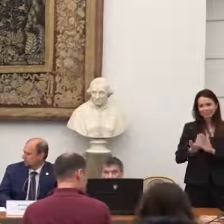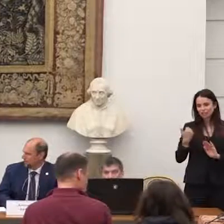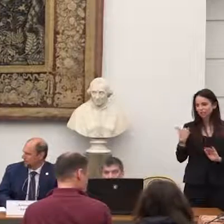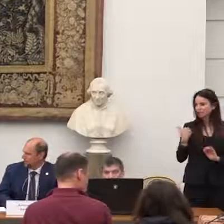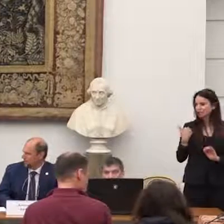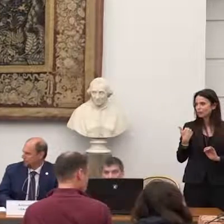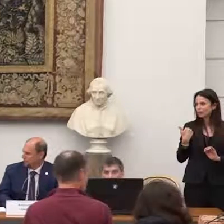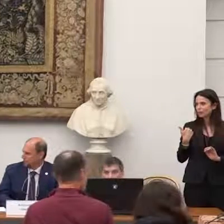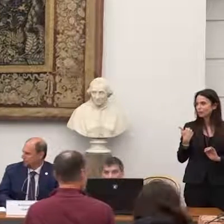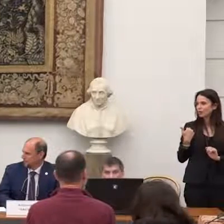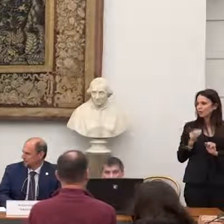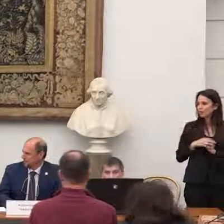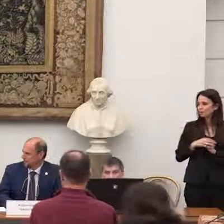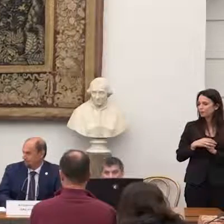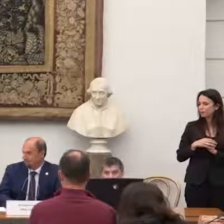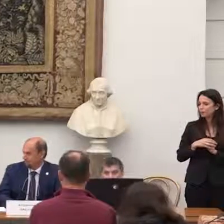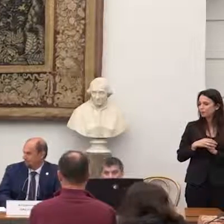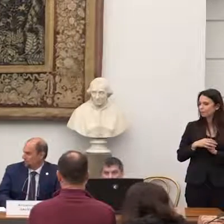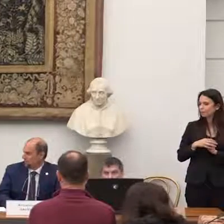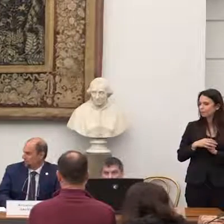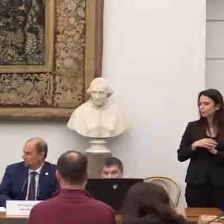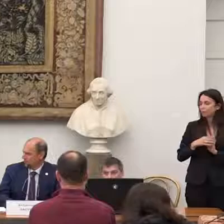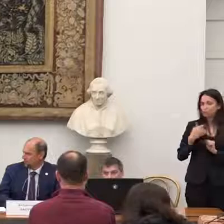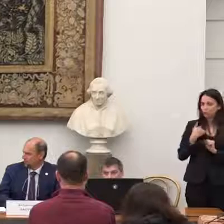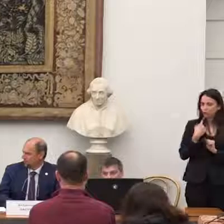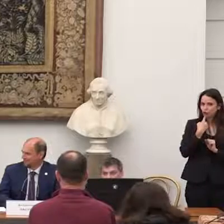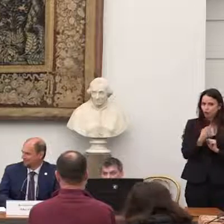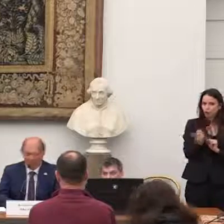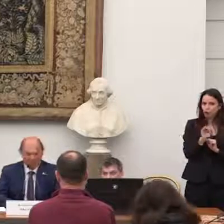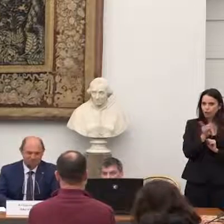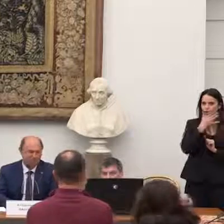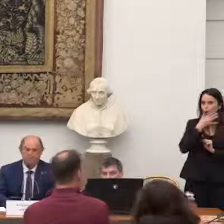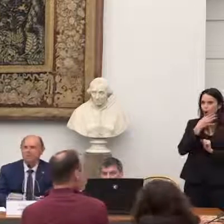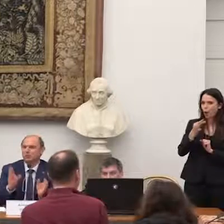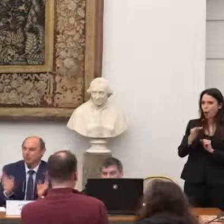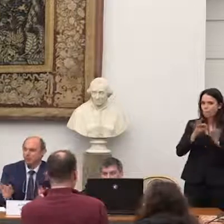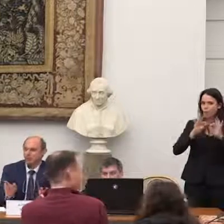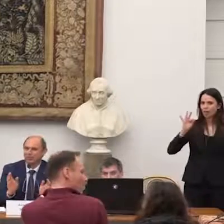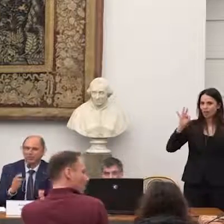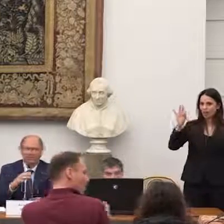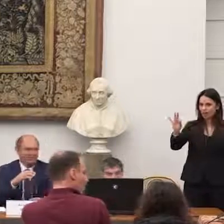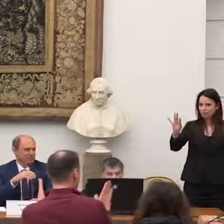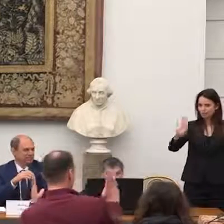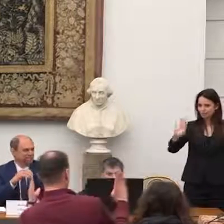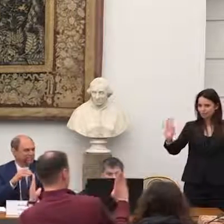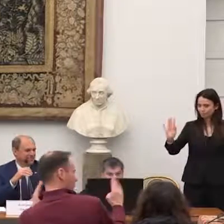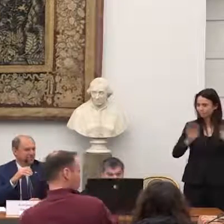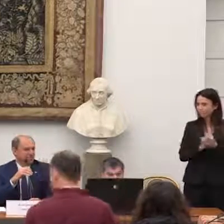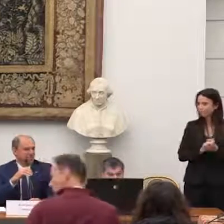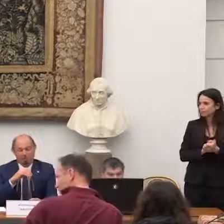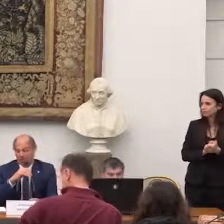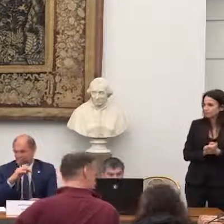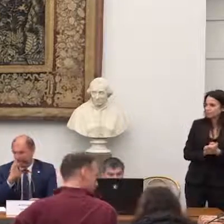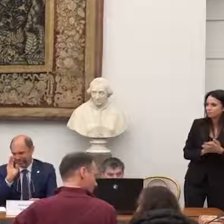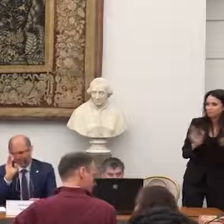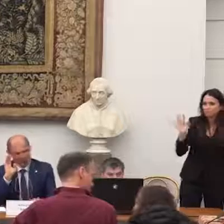all'amico Alessandro Cecchipaone, che non dirò belle cose. Quindi, detto ci siamo questo, abituati anche se non siamo